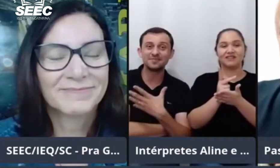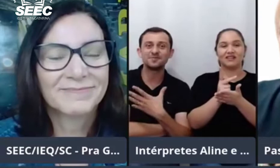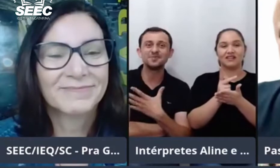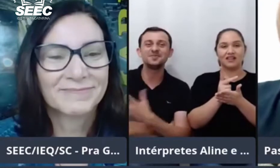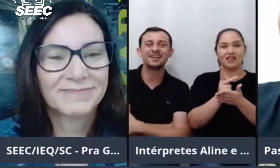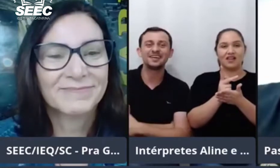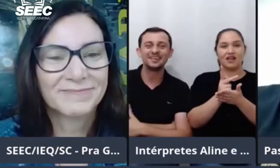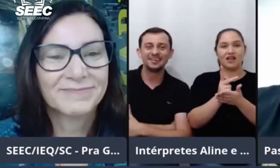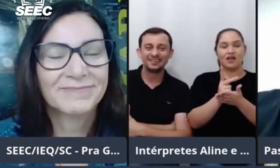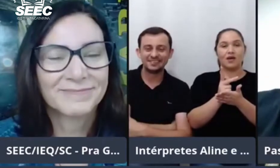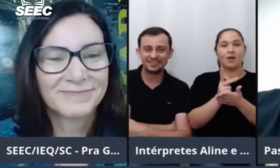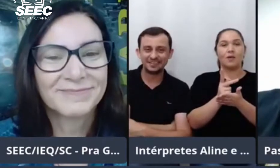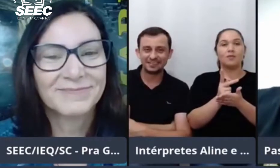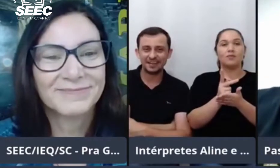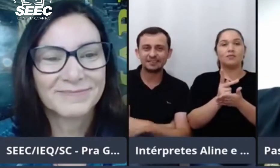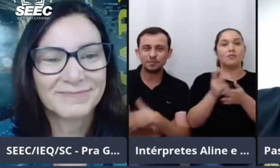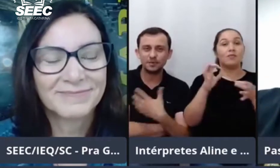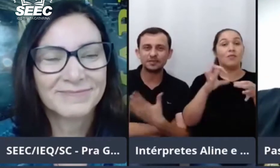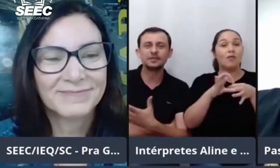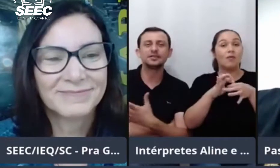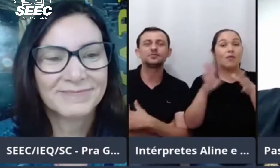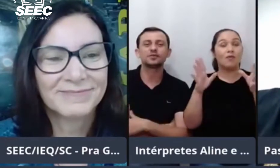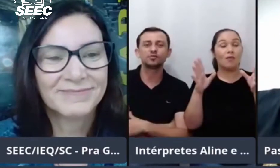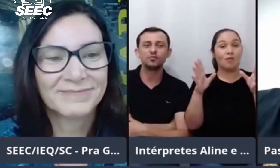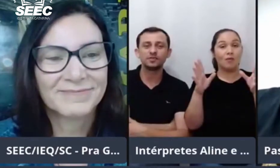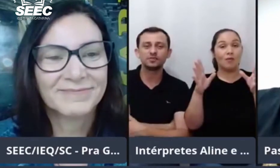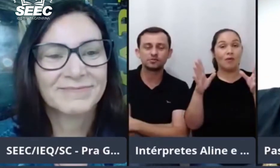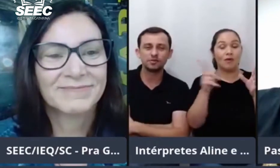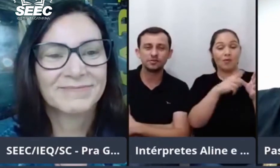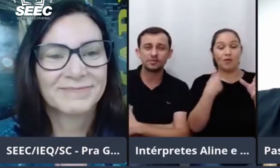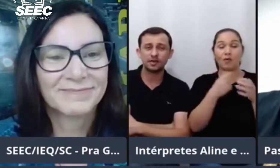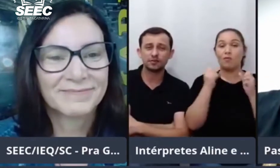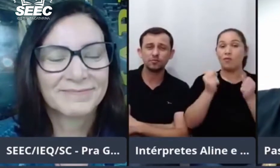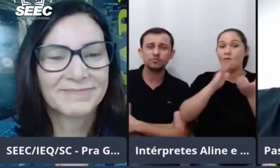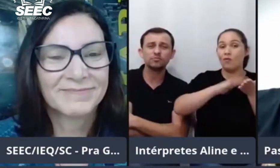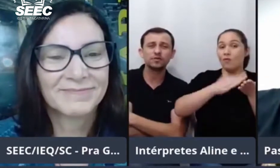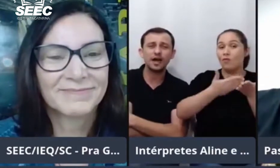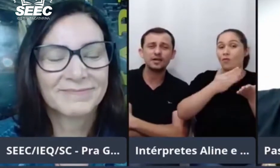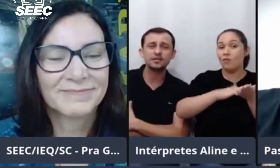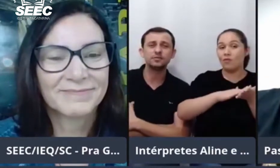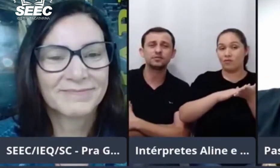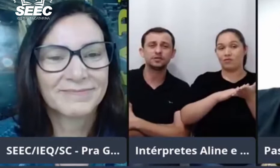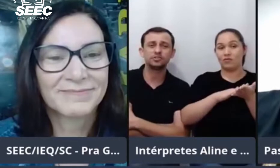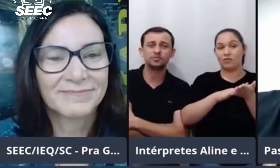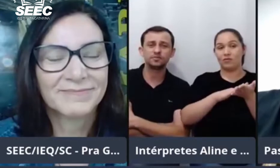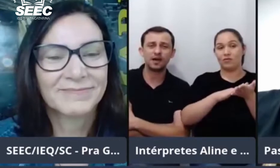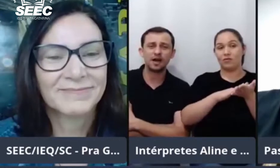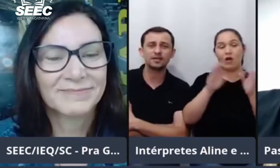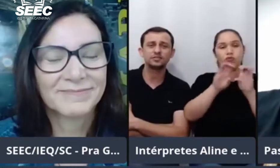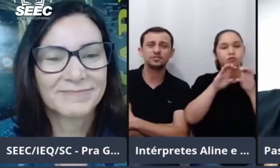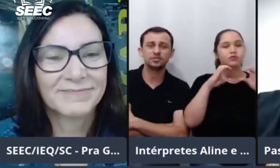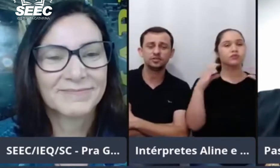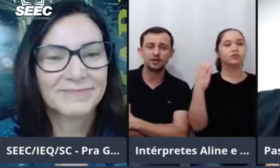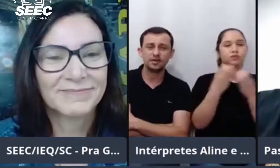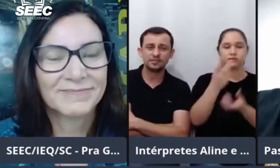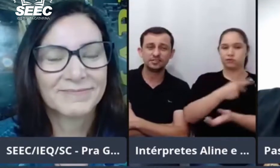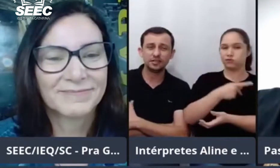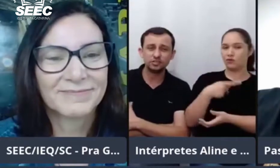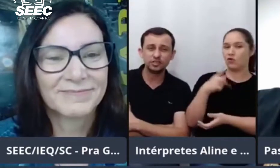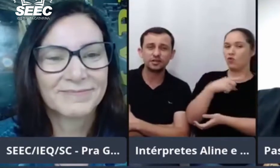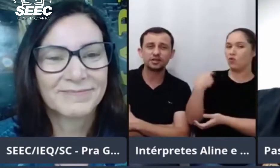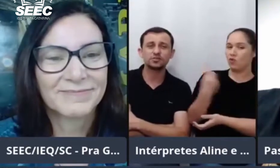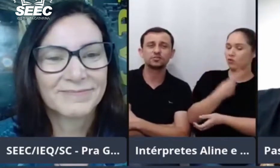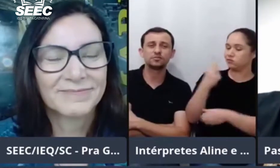também é um desafio, né? De estar interpretando as convenções, e é com muito carinho que a gente vai, a gente